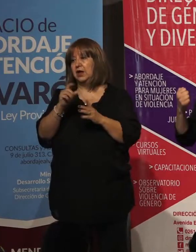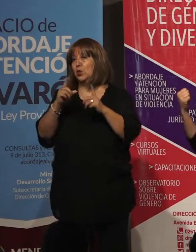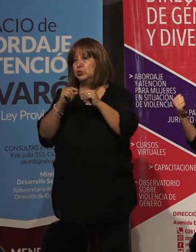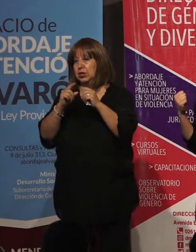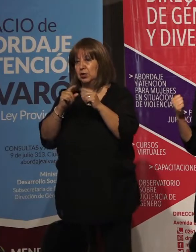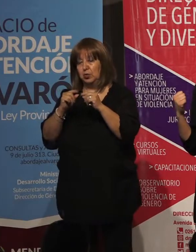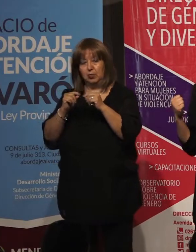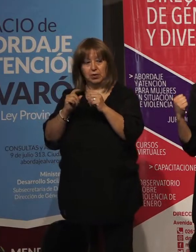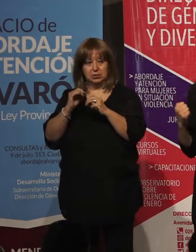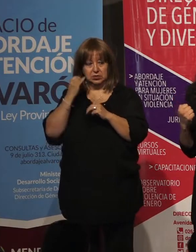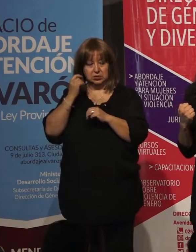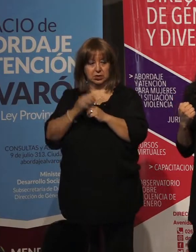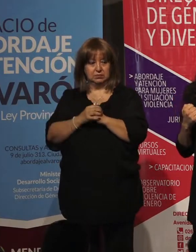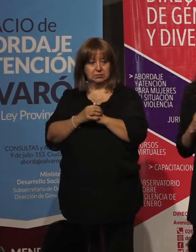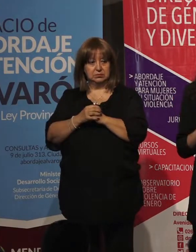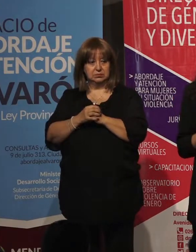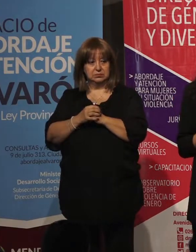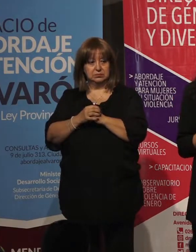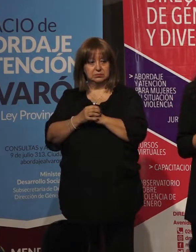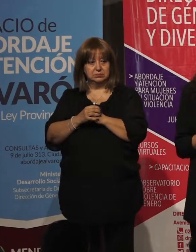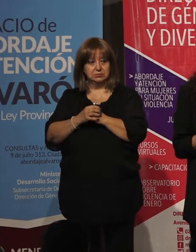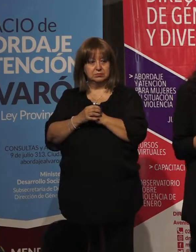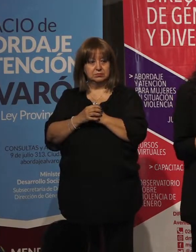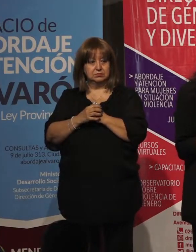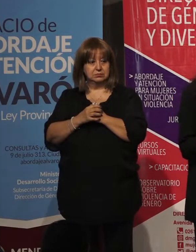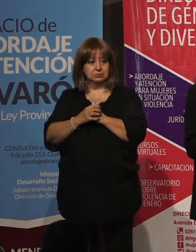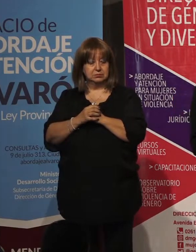tenemos la intervención del ayudante fiscal.